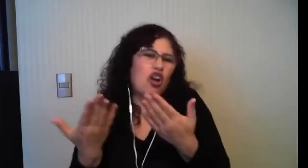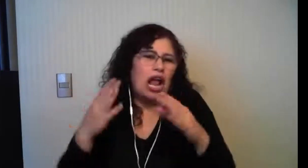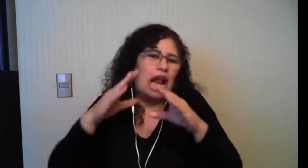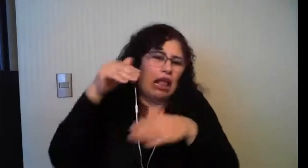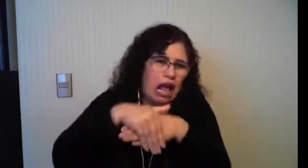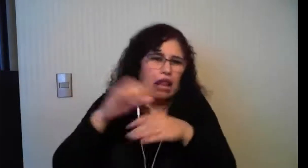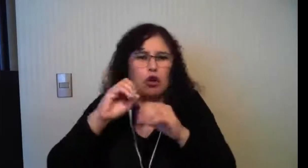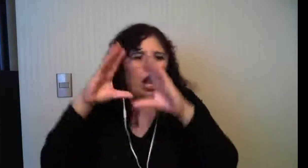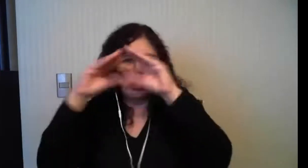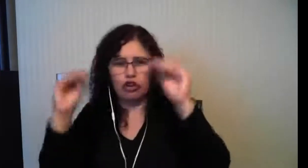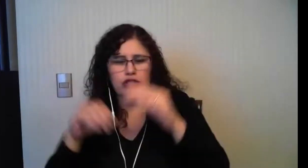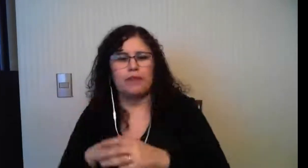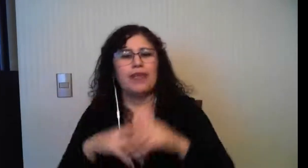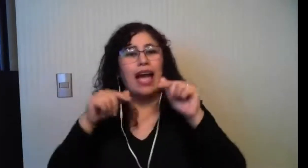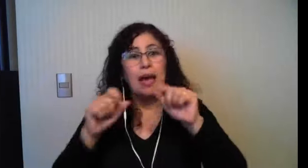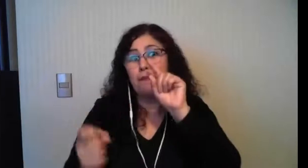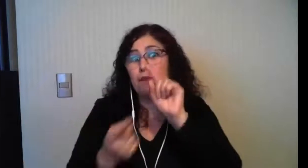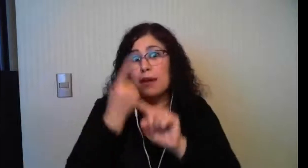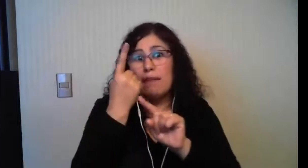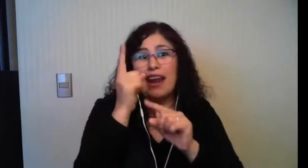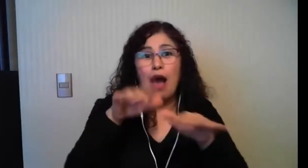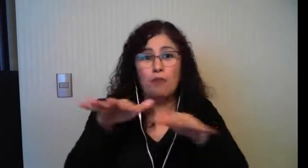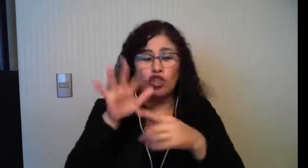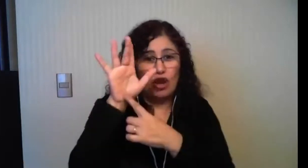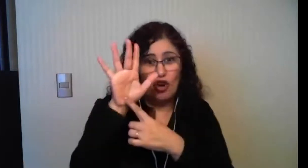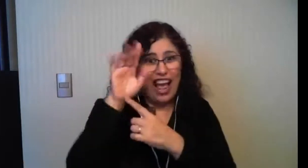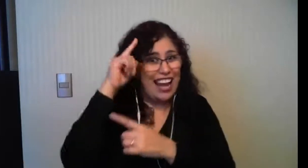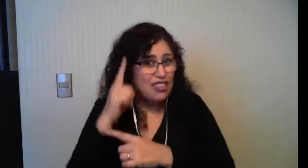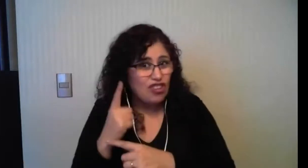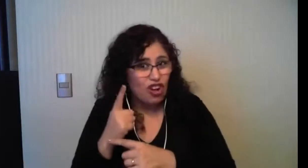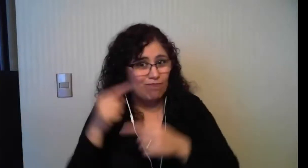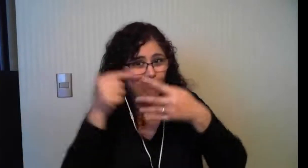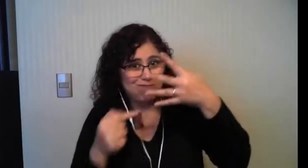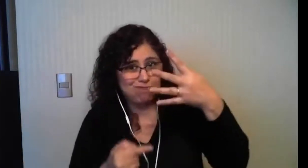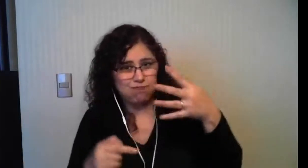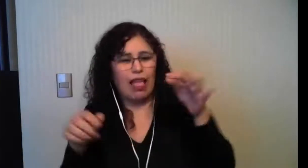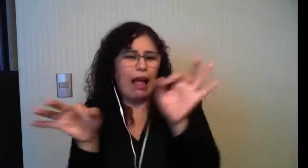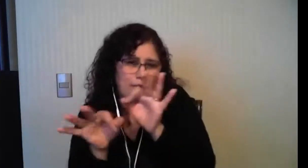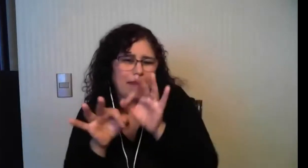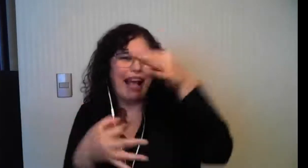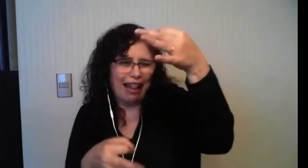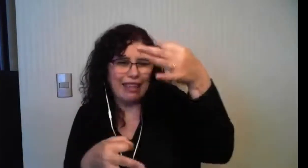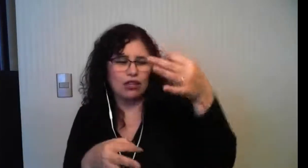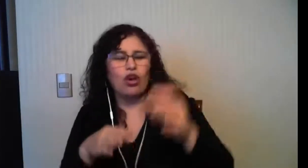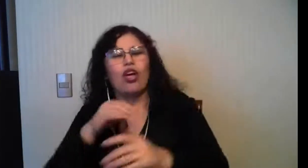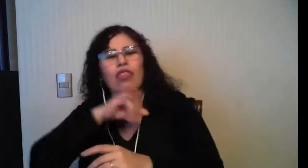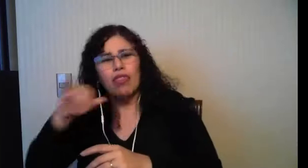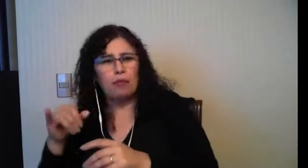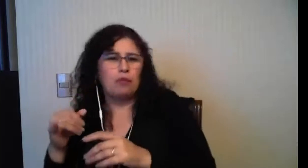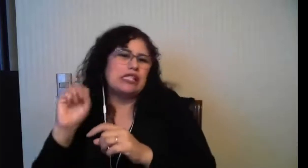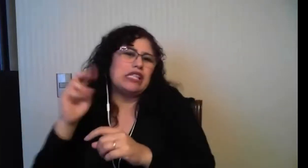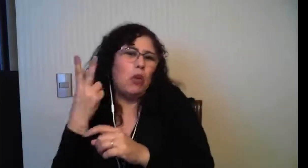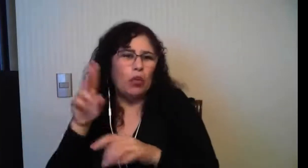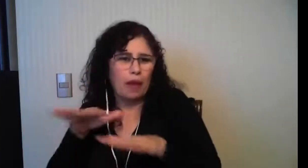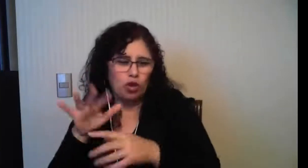Específicamente de lesiones de primera motoneurona, lesiones de segunda motoneurona, ¿ya? Y para que después, cuando ya